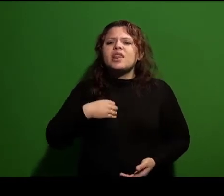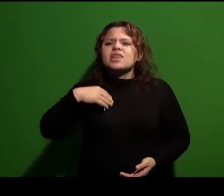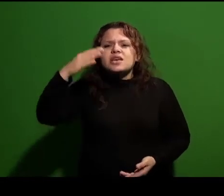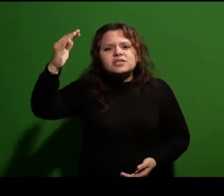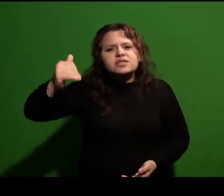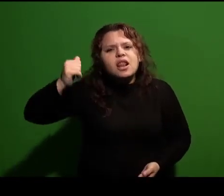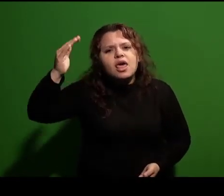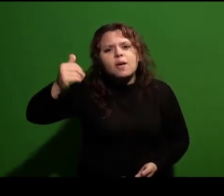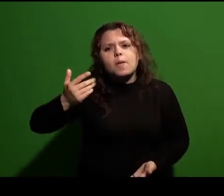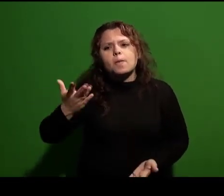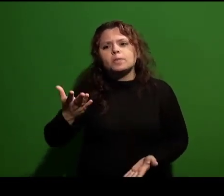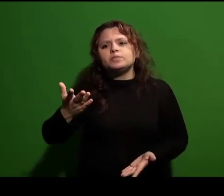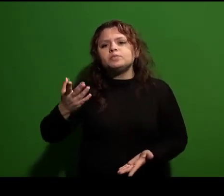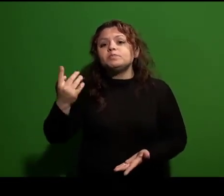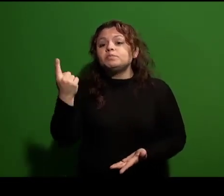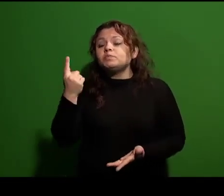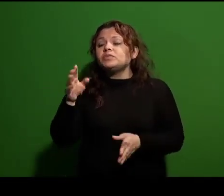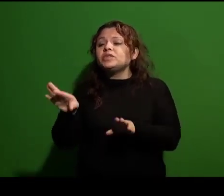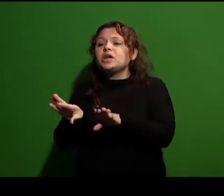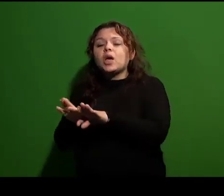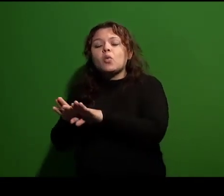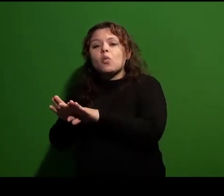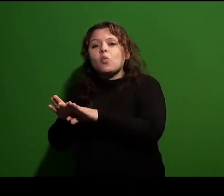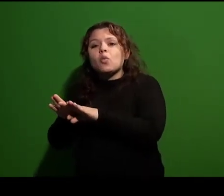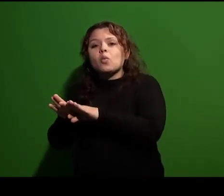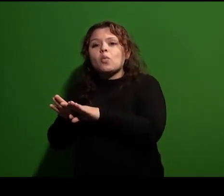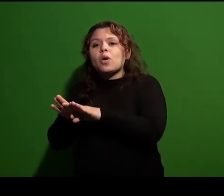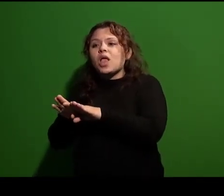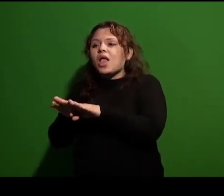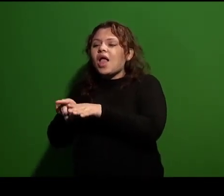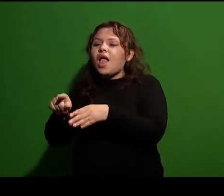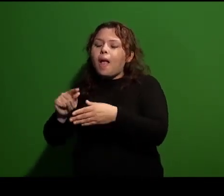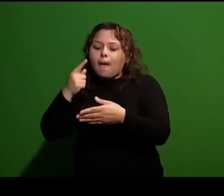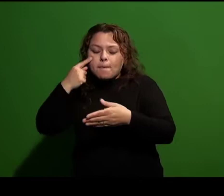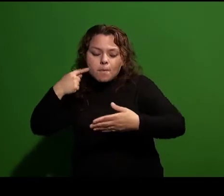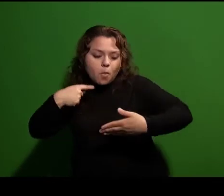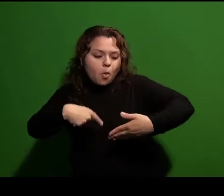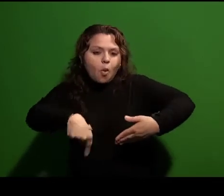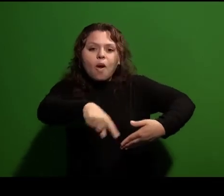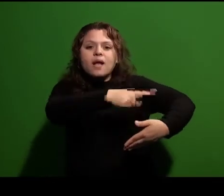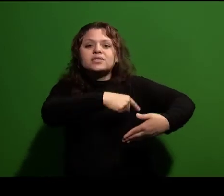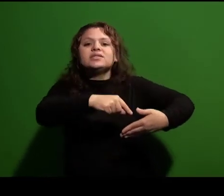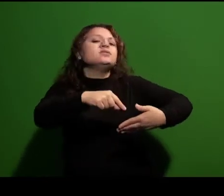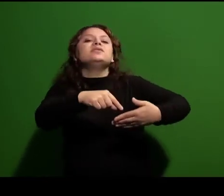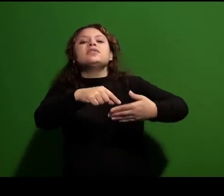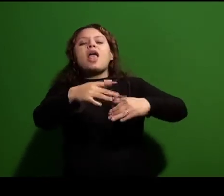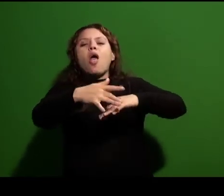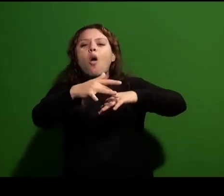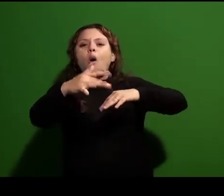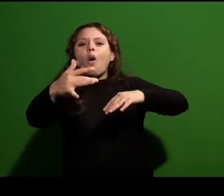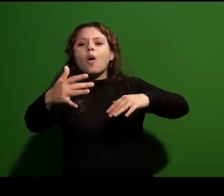un mercader celestial, abre sus tesoros y exclama: Compra de mí oro afinado en